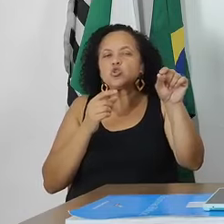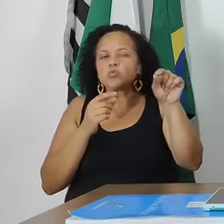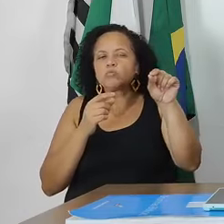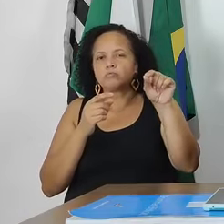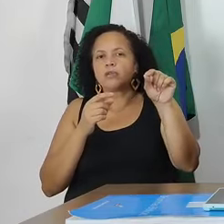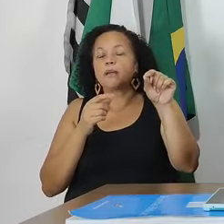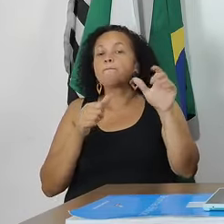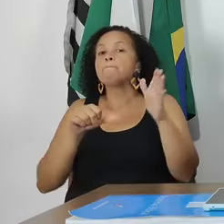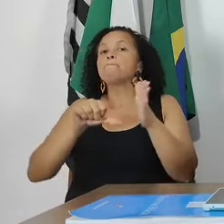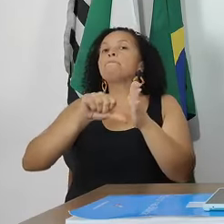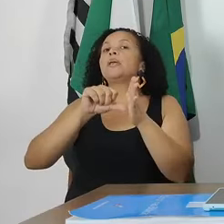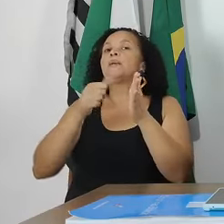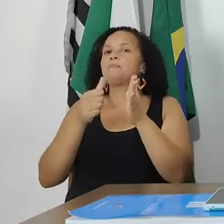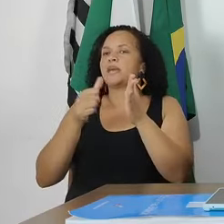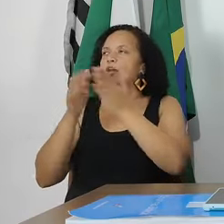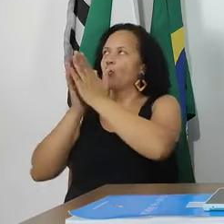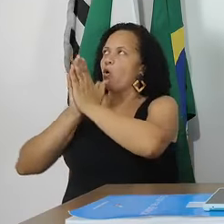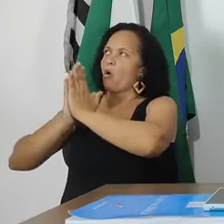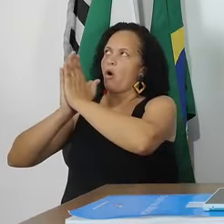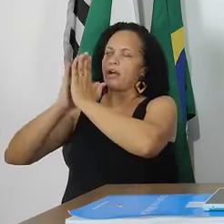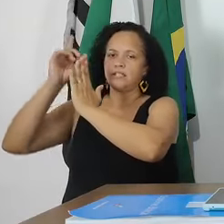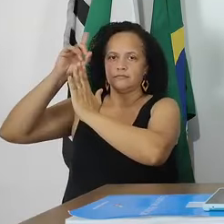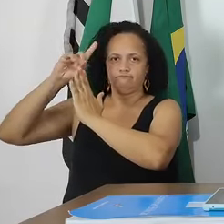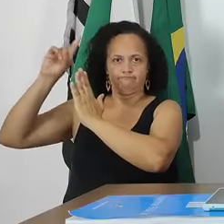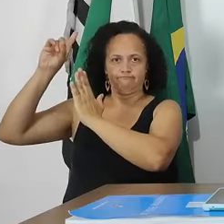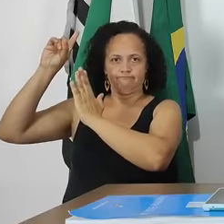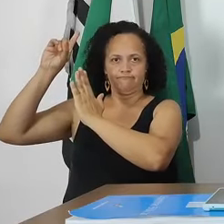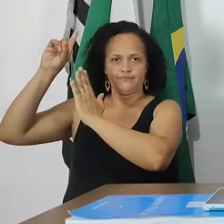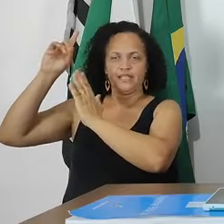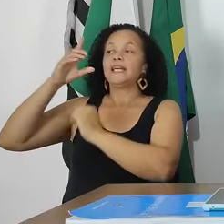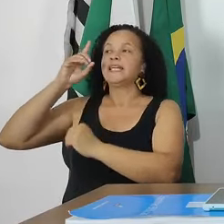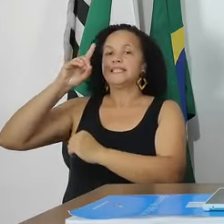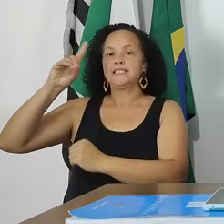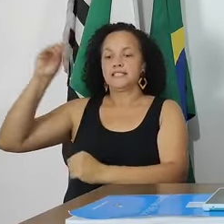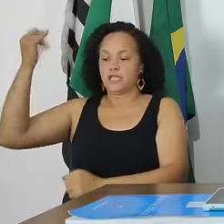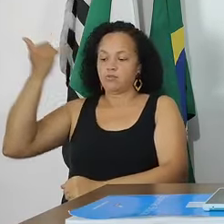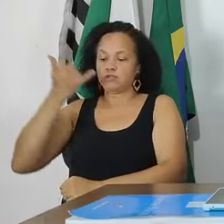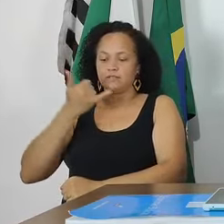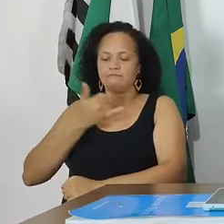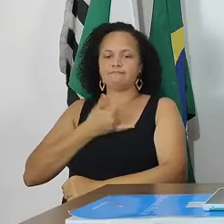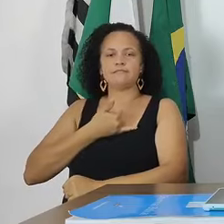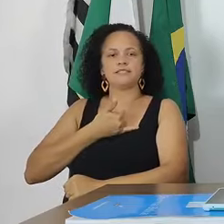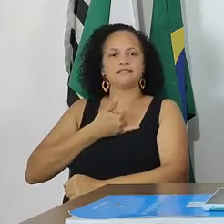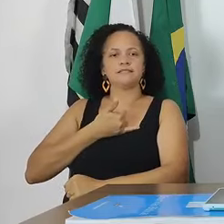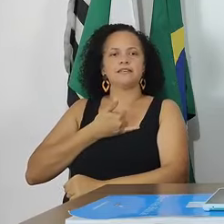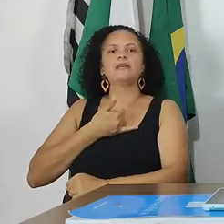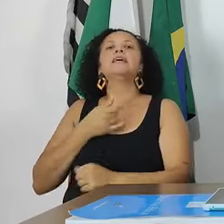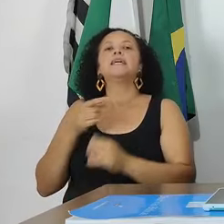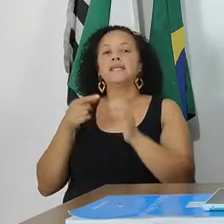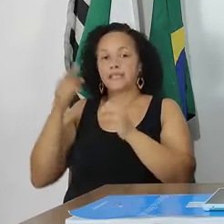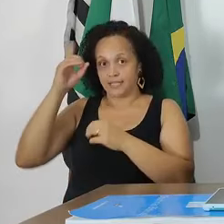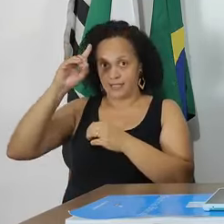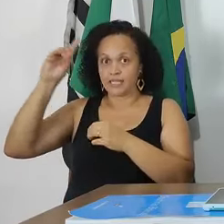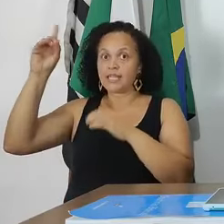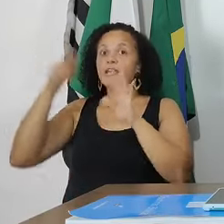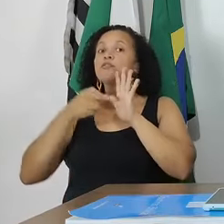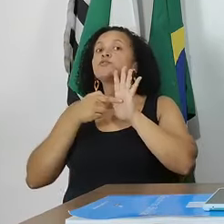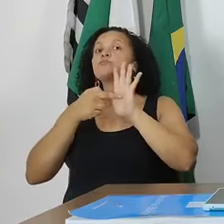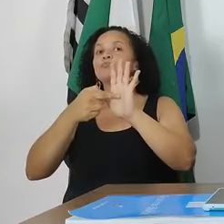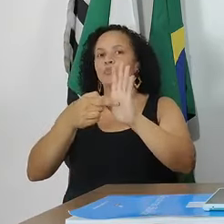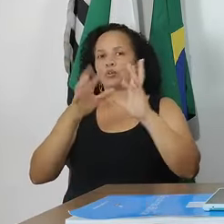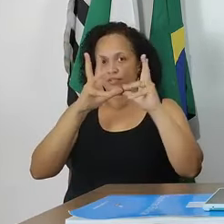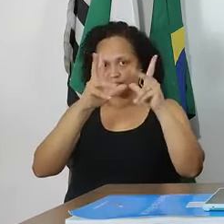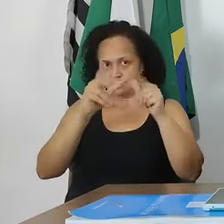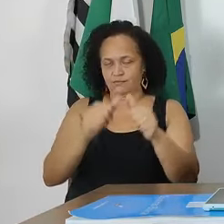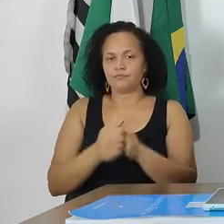primeiro falo com você no secreto e depois só confirmo aquilo que coloquei dentro de você. Ele vai usar